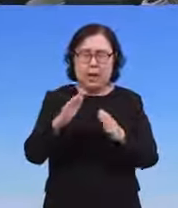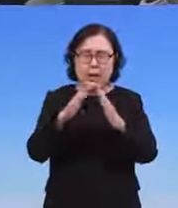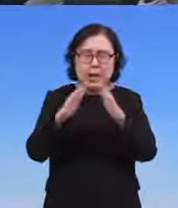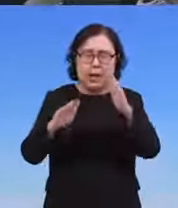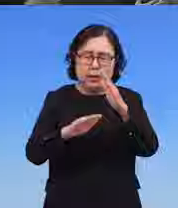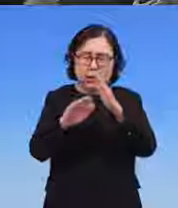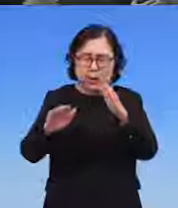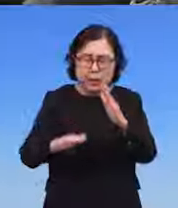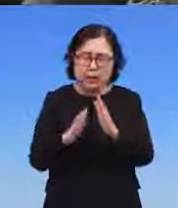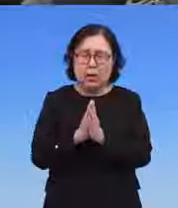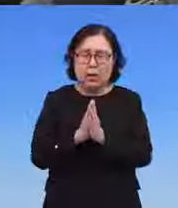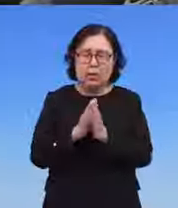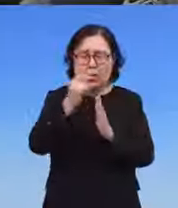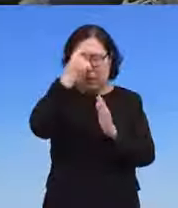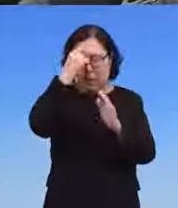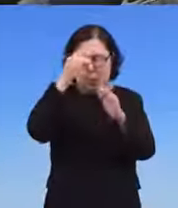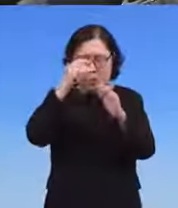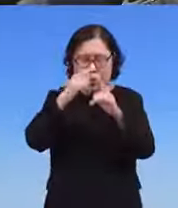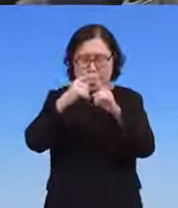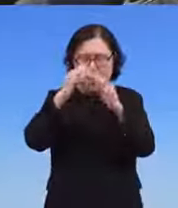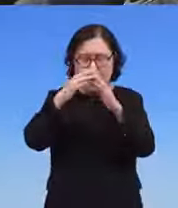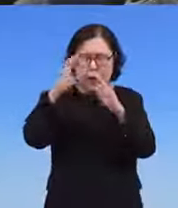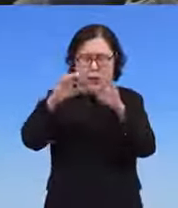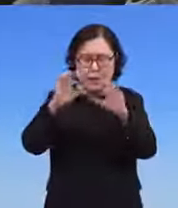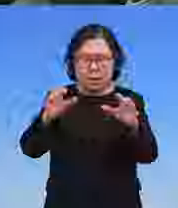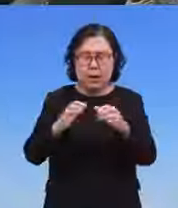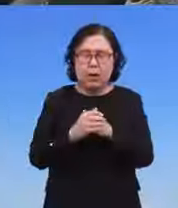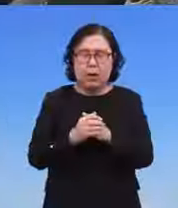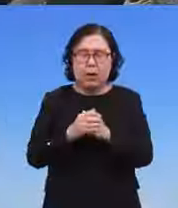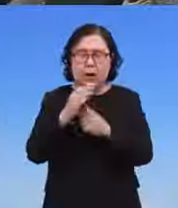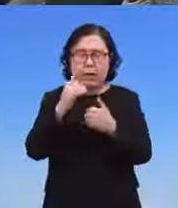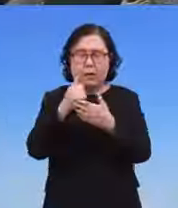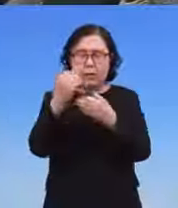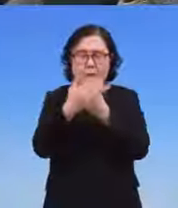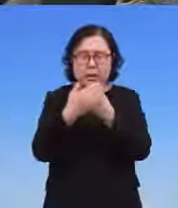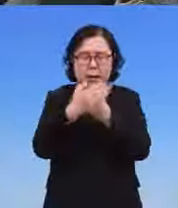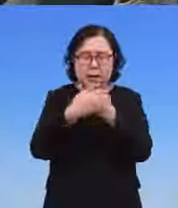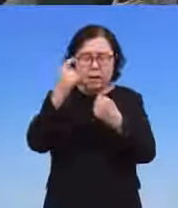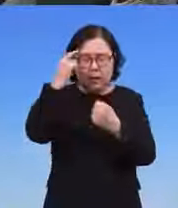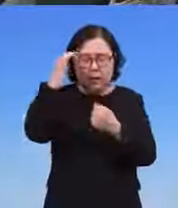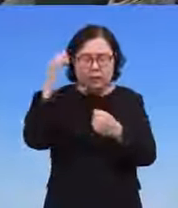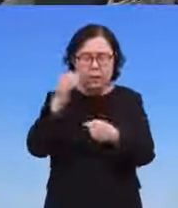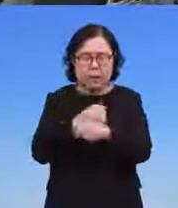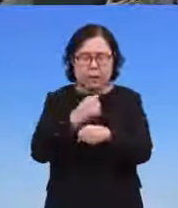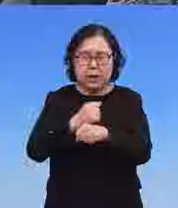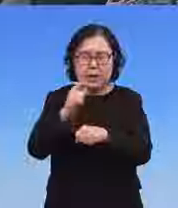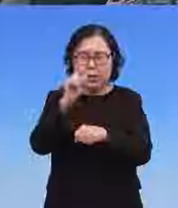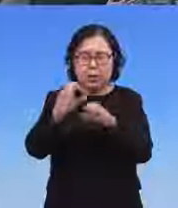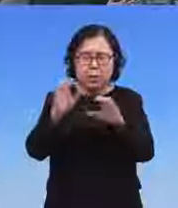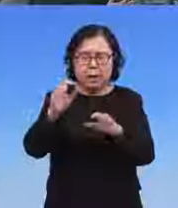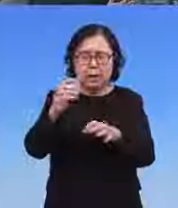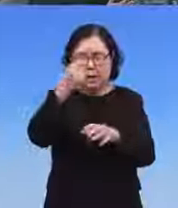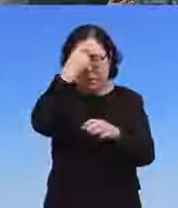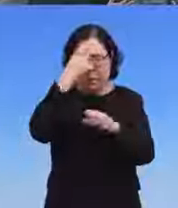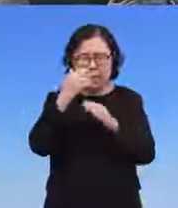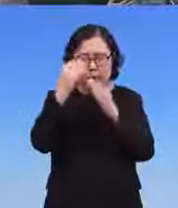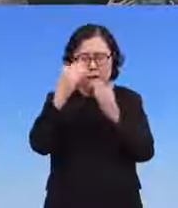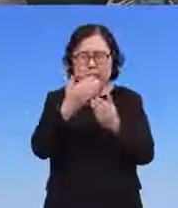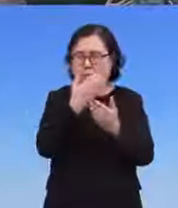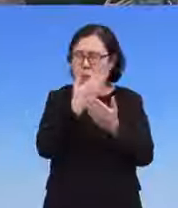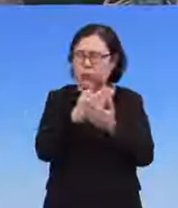가정에서 하나님 은혜를 사모하기 예배를 드리게 하시니 감사합니다. 어느 장소에서 예배를 드리는 것이 중요하지